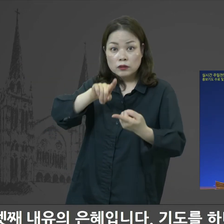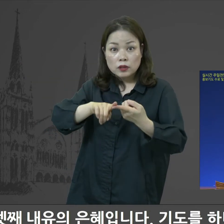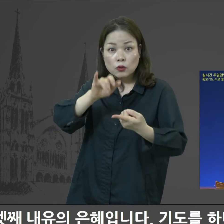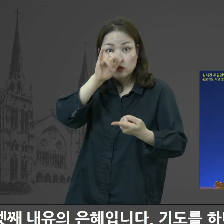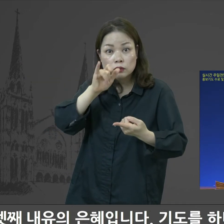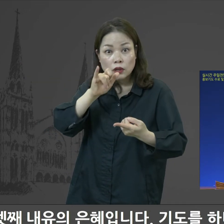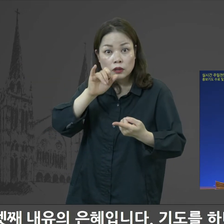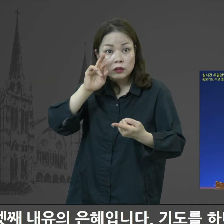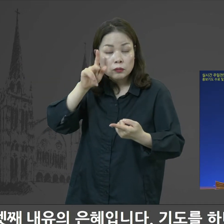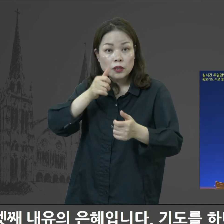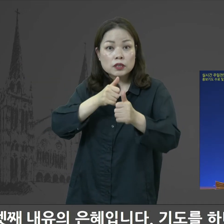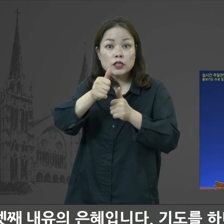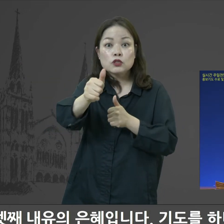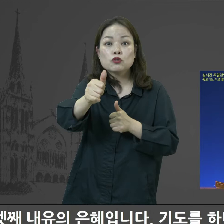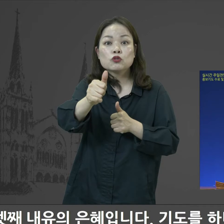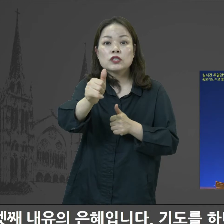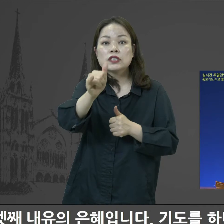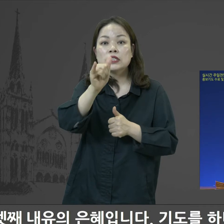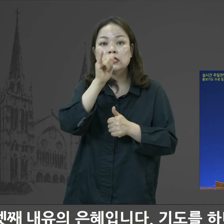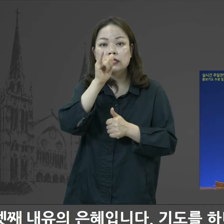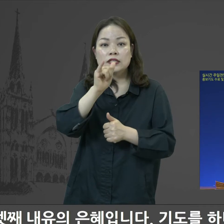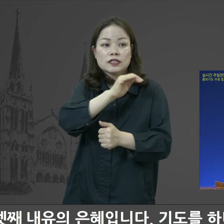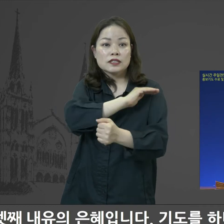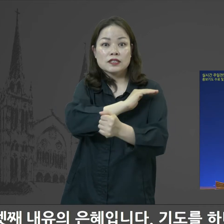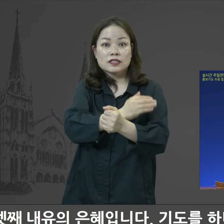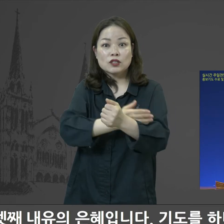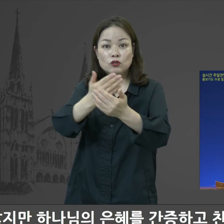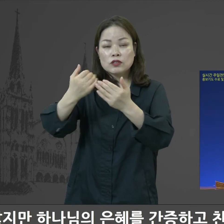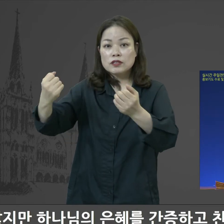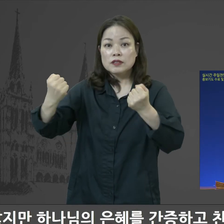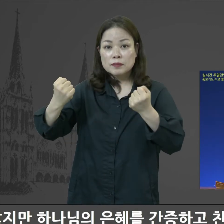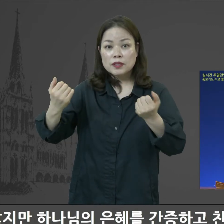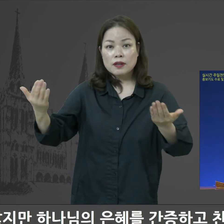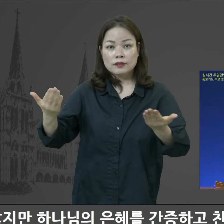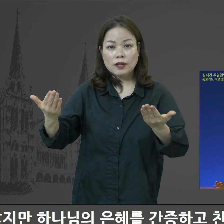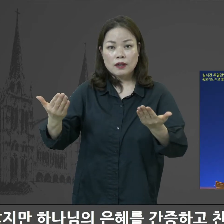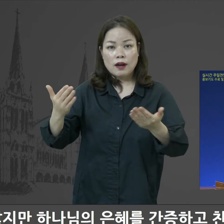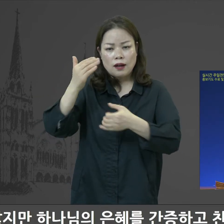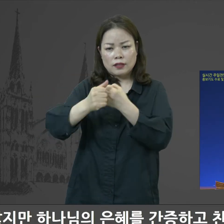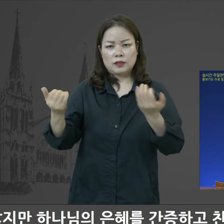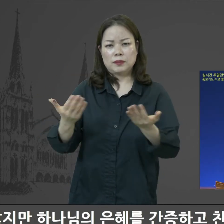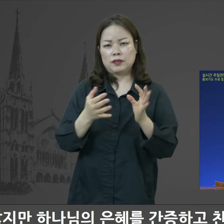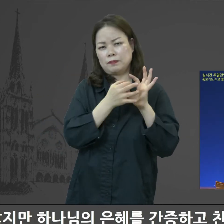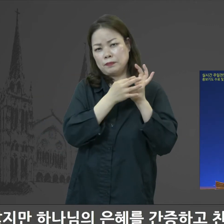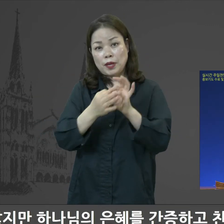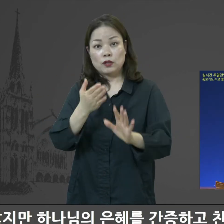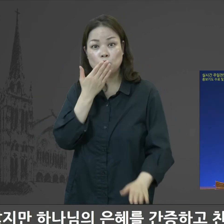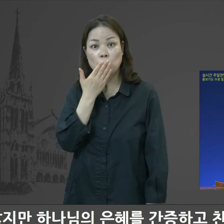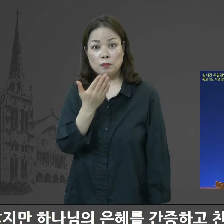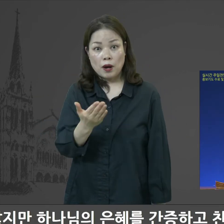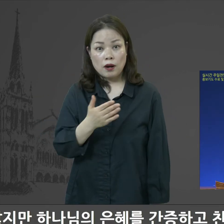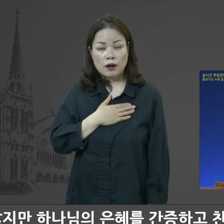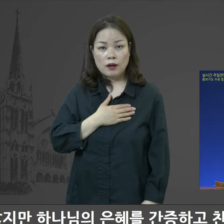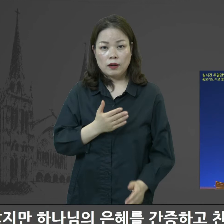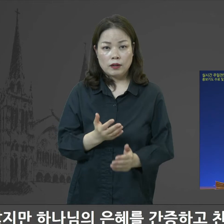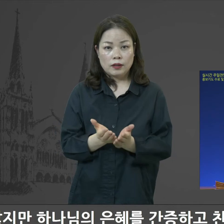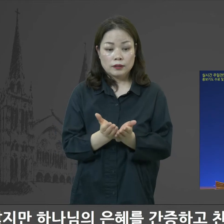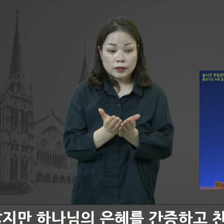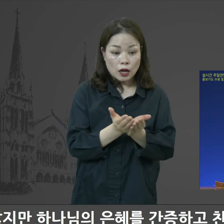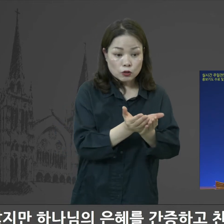두셨습니다. 하지만 그 병을 이길 수 있는 능력을 주셔서 힘있게 사역을 하게 하셨죠. 나룻배를